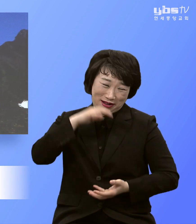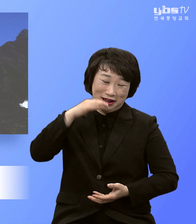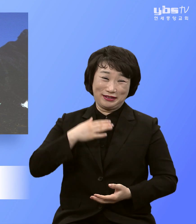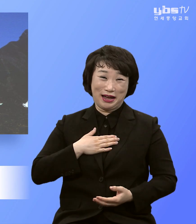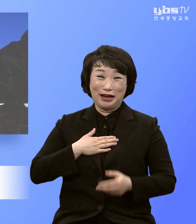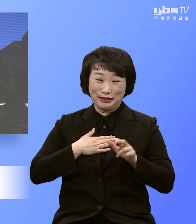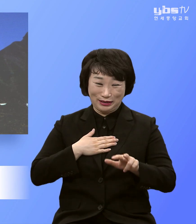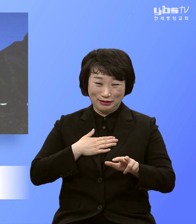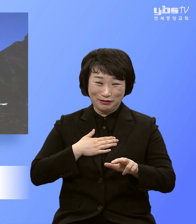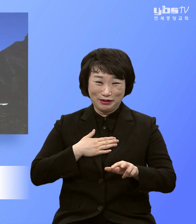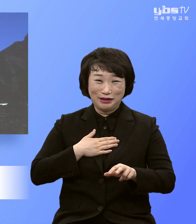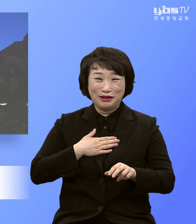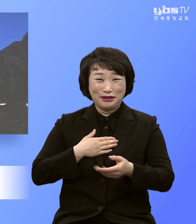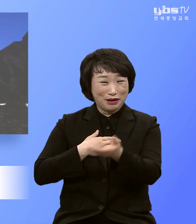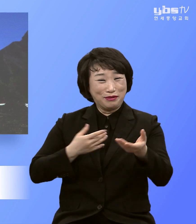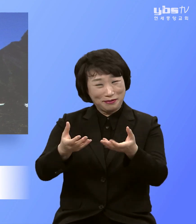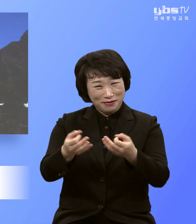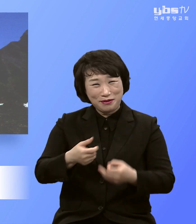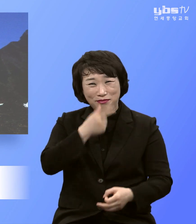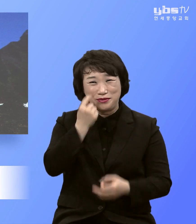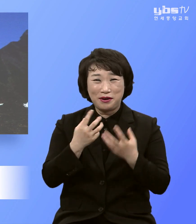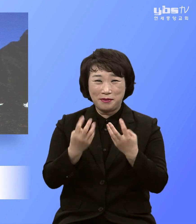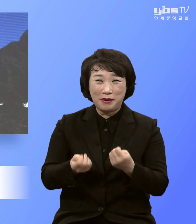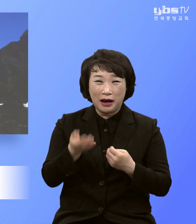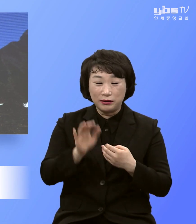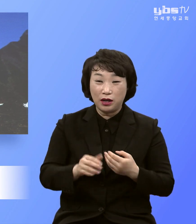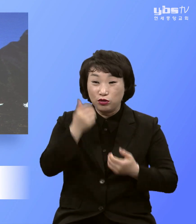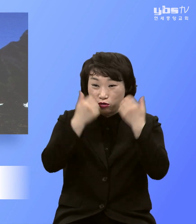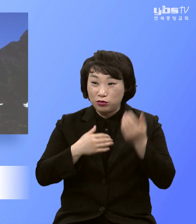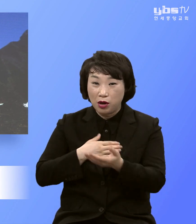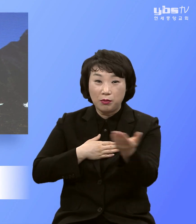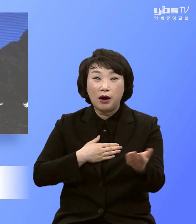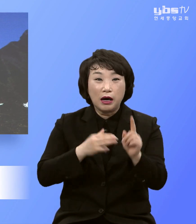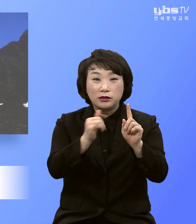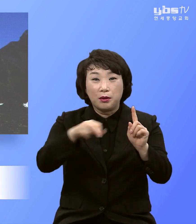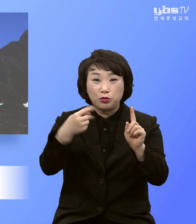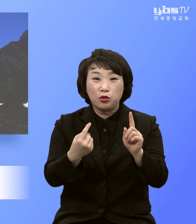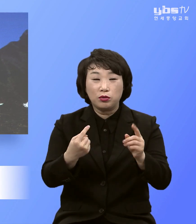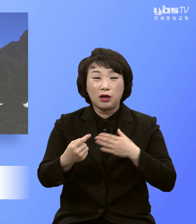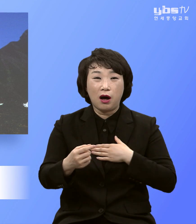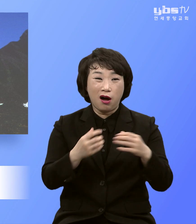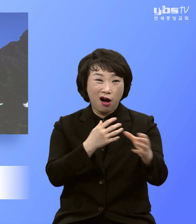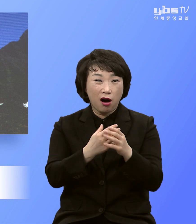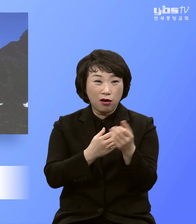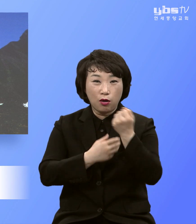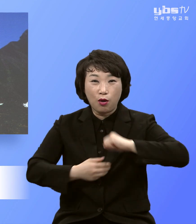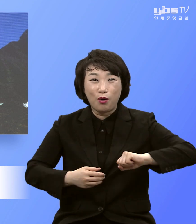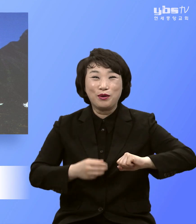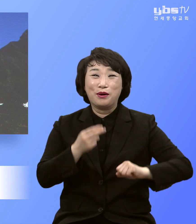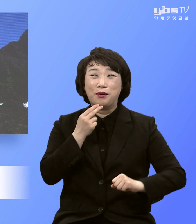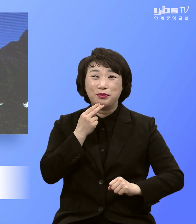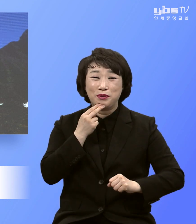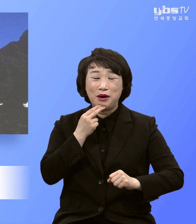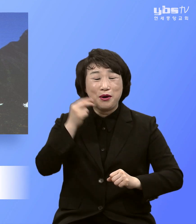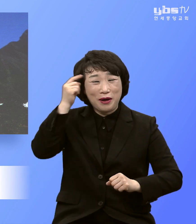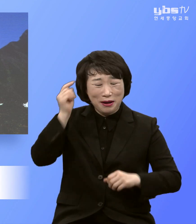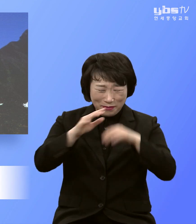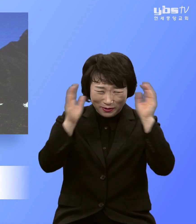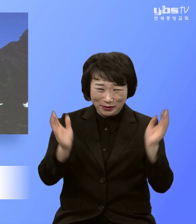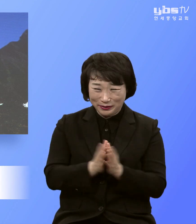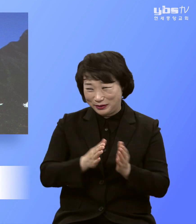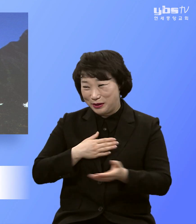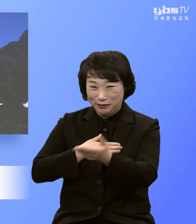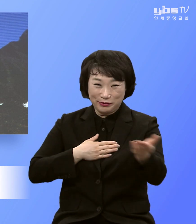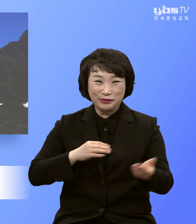먹었고 시원찮을지라도 한 사람도 거역하는 사람 없잖아요. 다